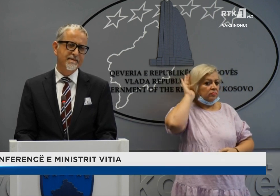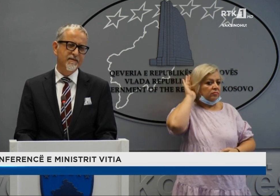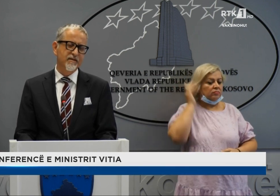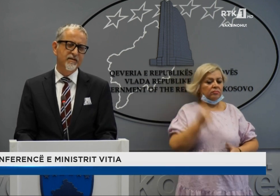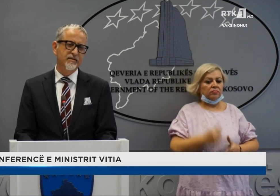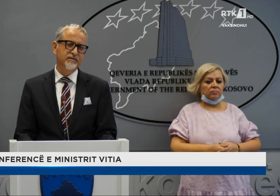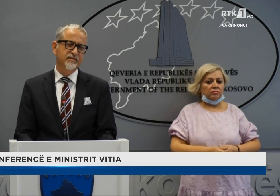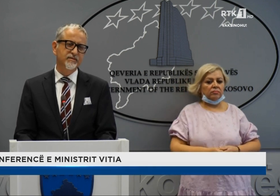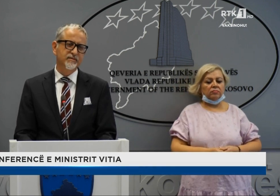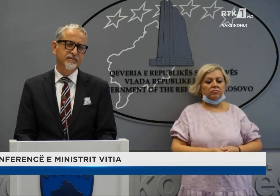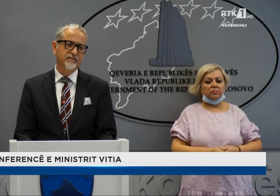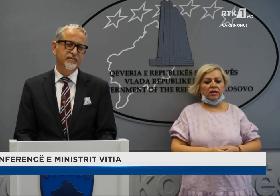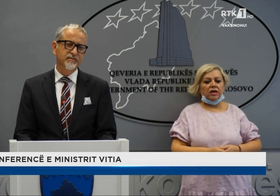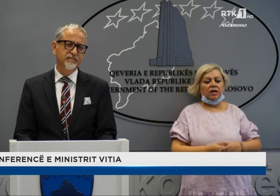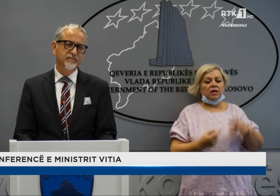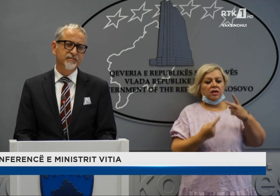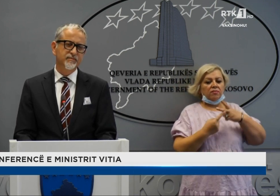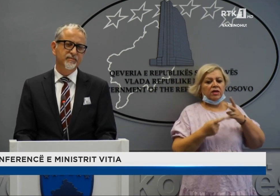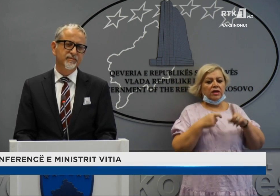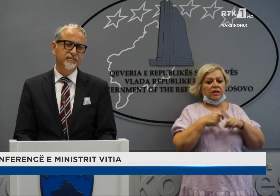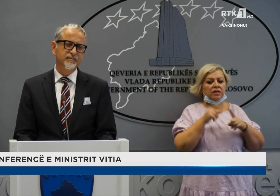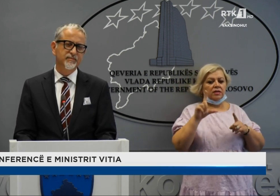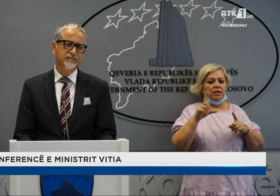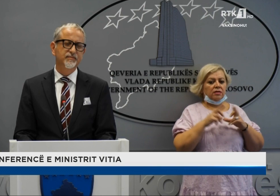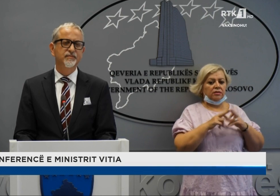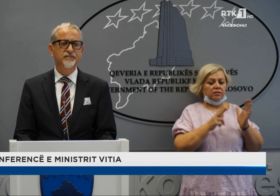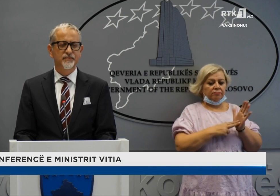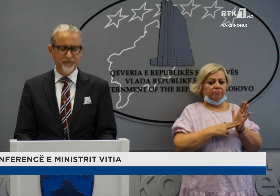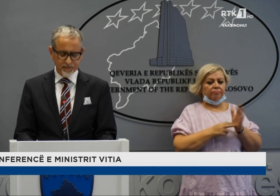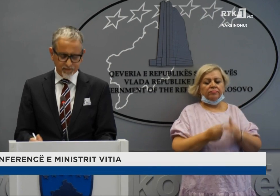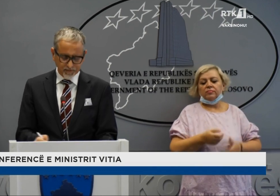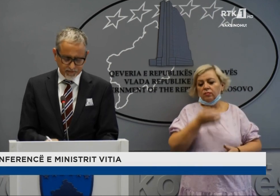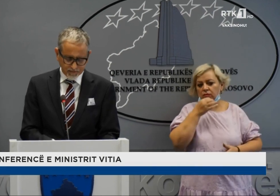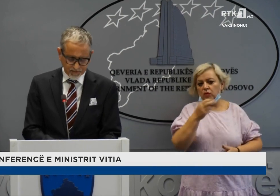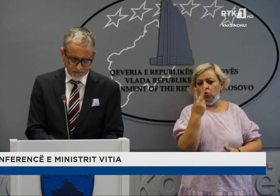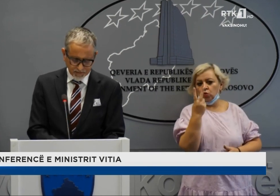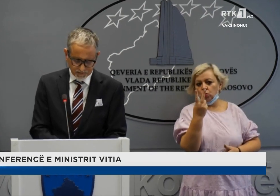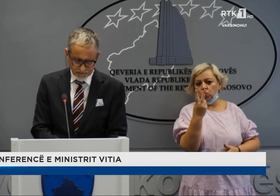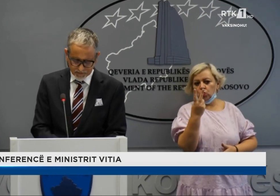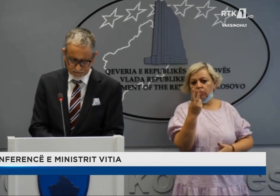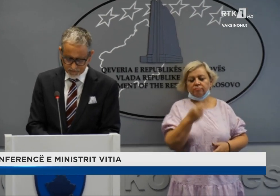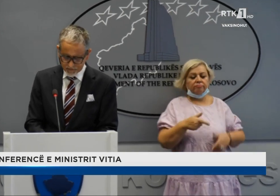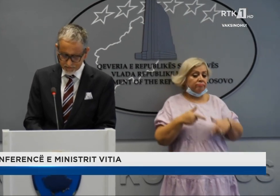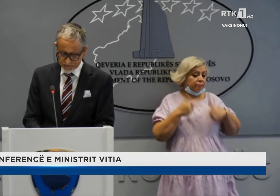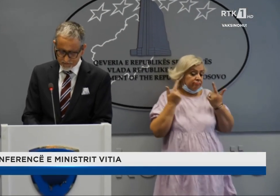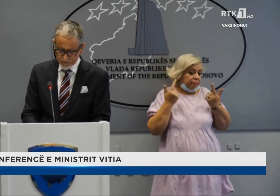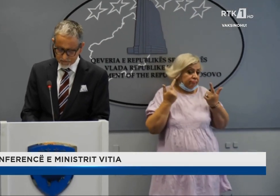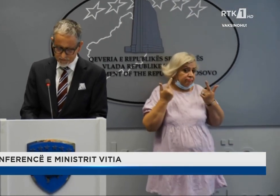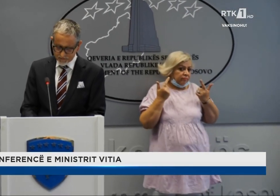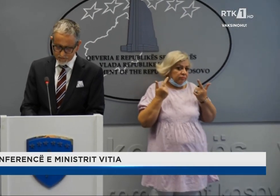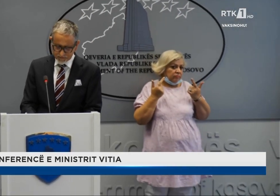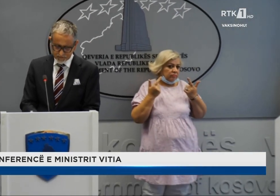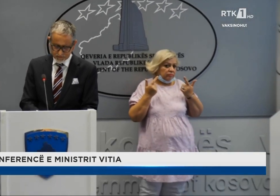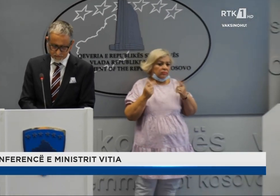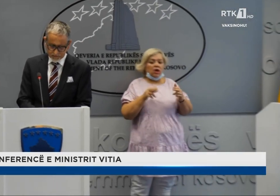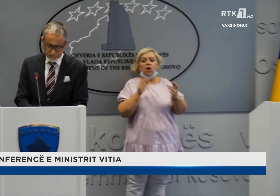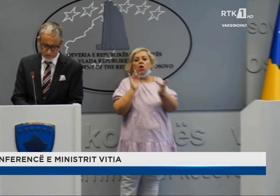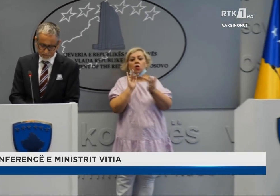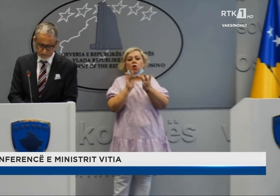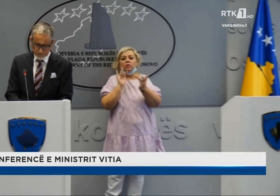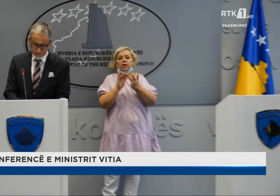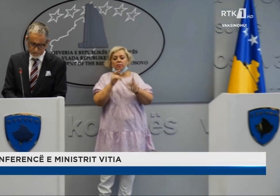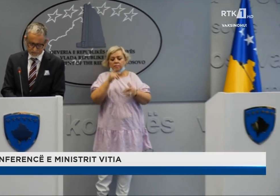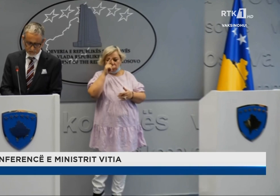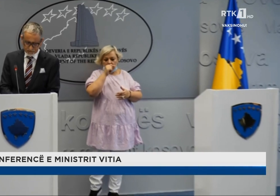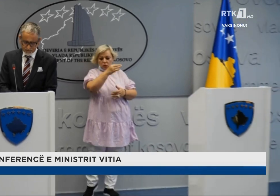Ministër Arbresha prej televizionit La Kosova, kam dy pyetje, nëse të lutem mund ta sqaroj. A keni rënë kontakt me